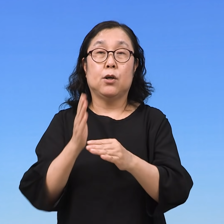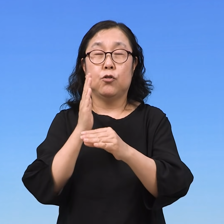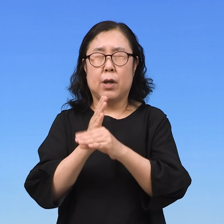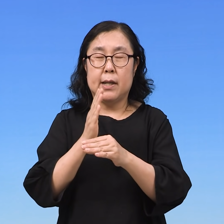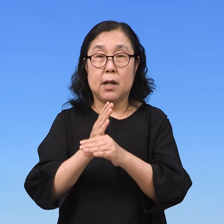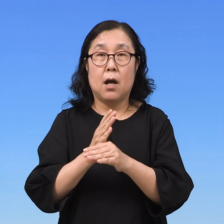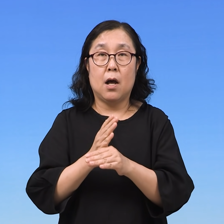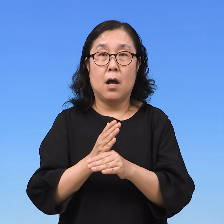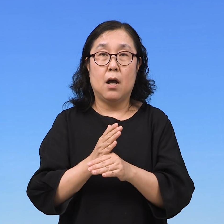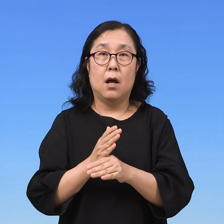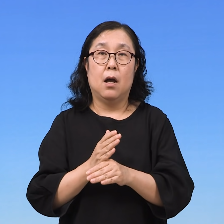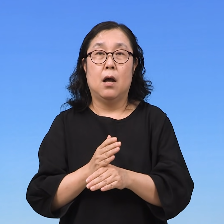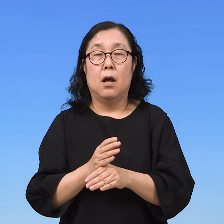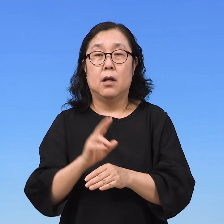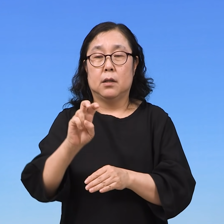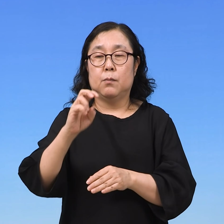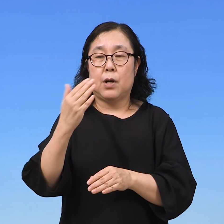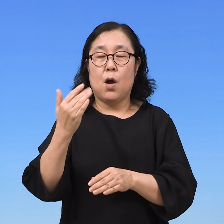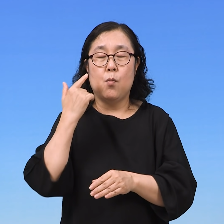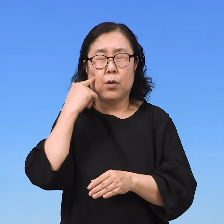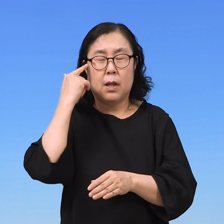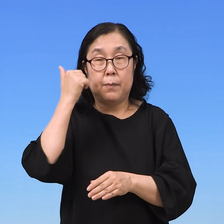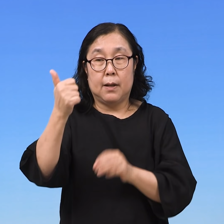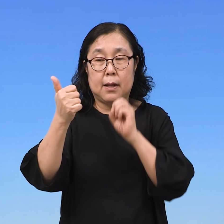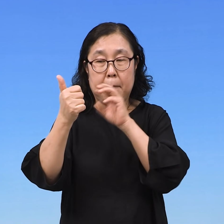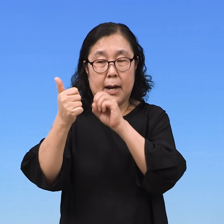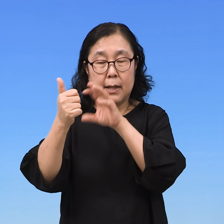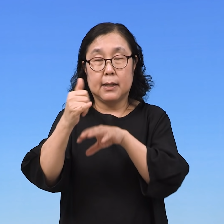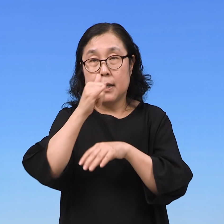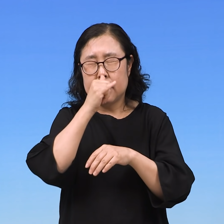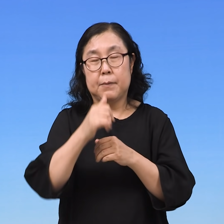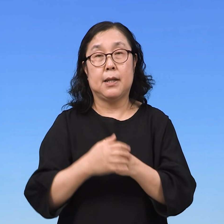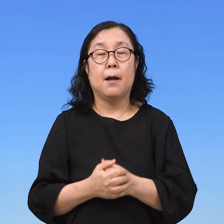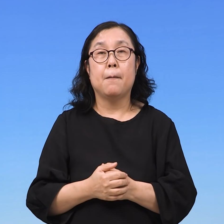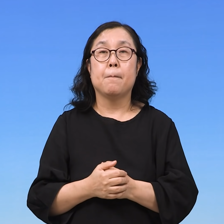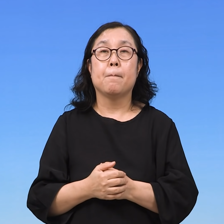제가 29 목사님들한테 노래를 부르는 게 있습니다.